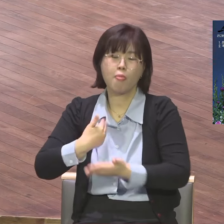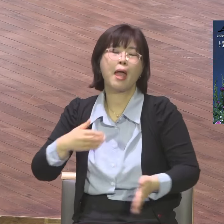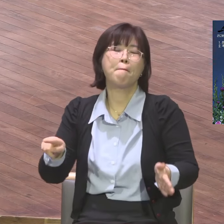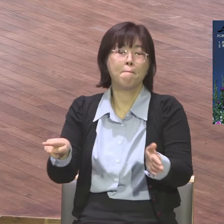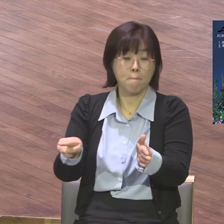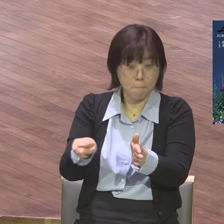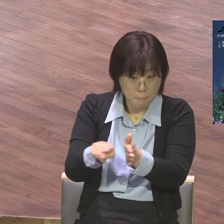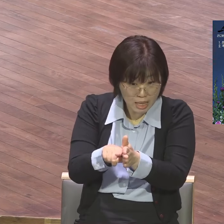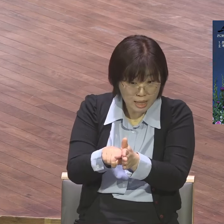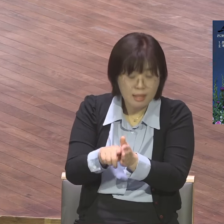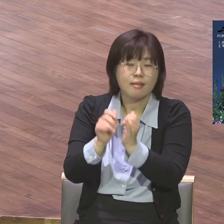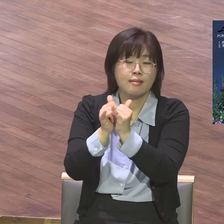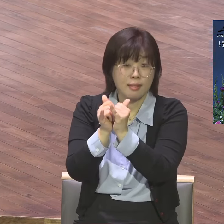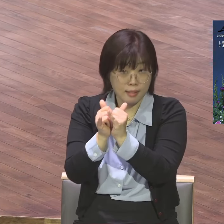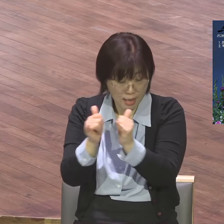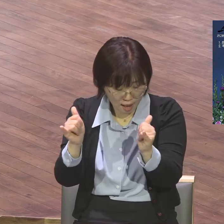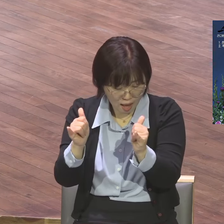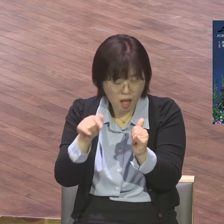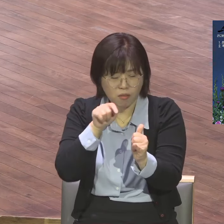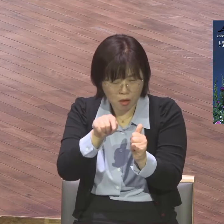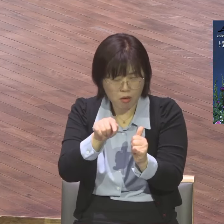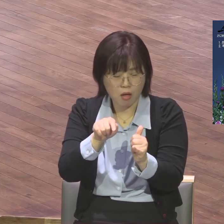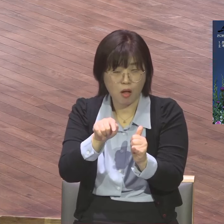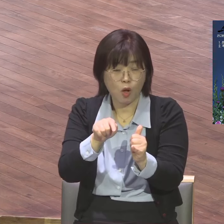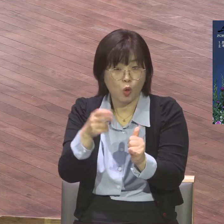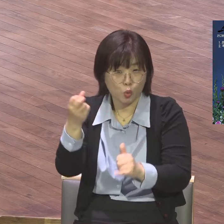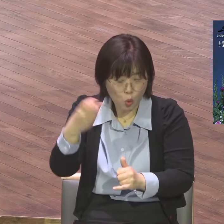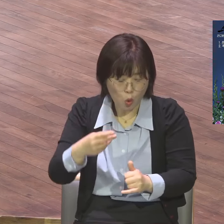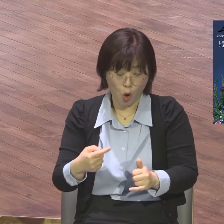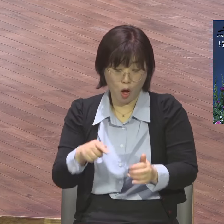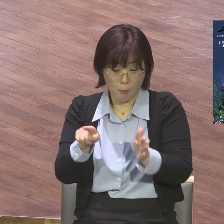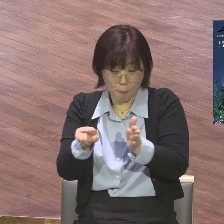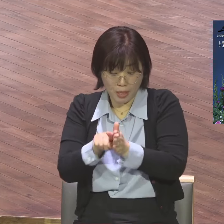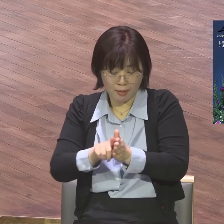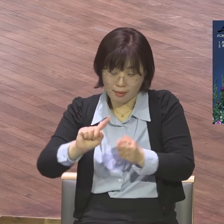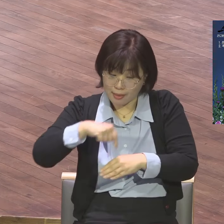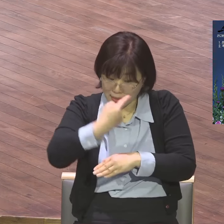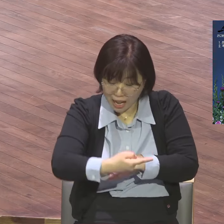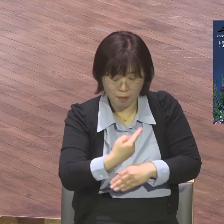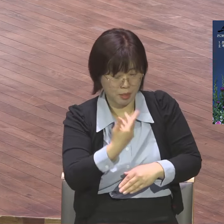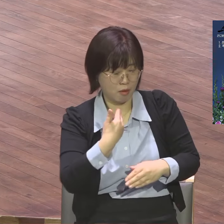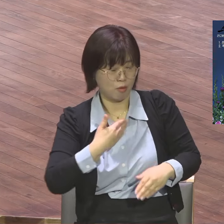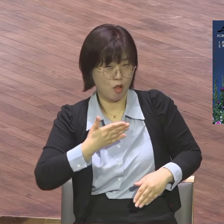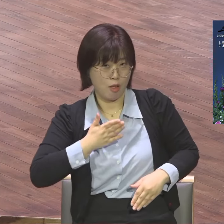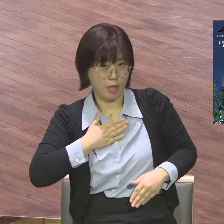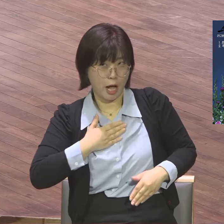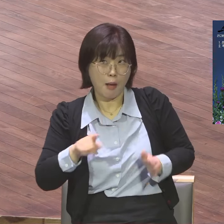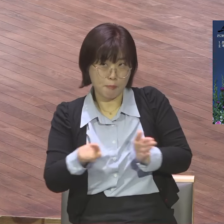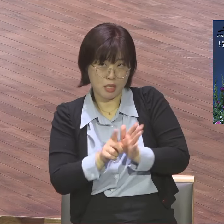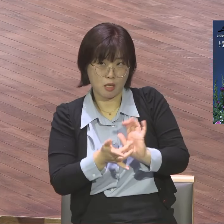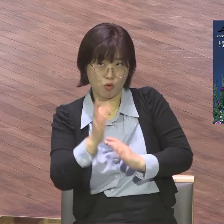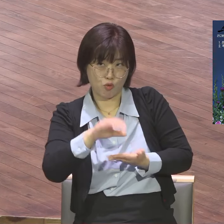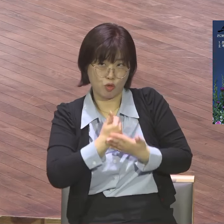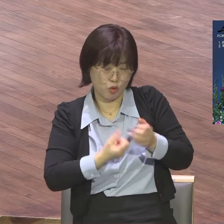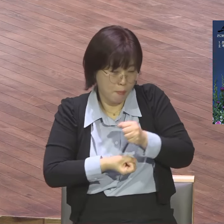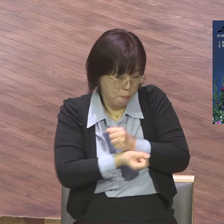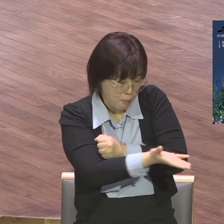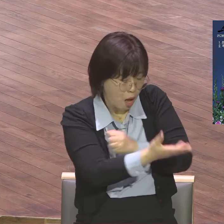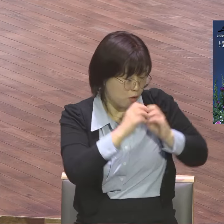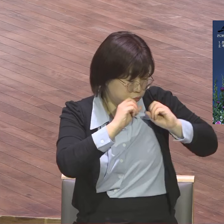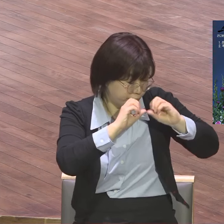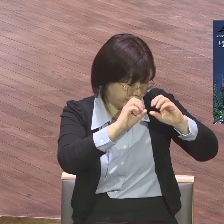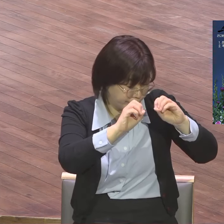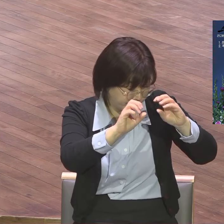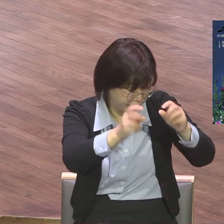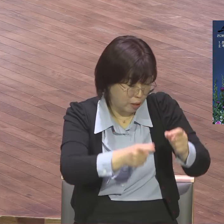그래서 참 복음의 진리를 믿고 깨닫도록 인도하는 역할을 감당하는 삶의 최고의 가치가 있다. 그래서 우리가 교회적으로 지금